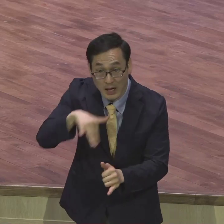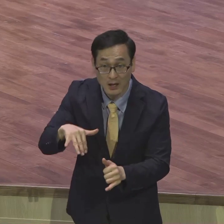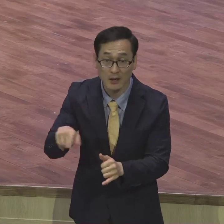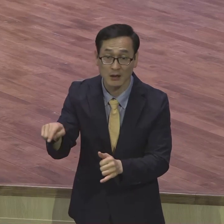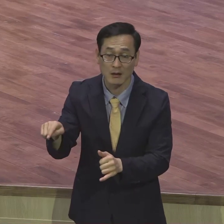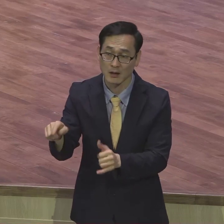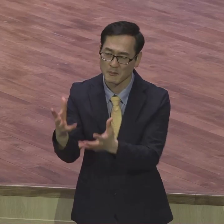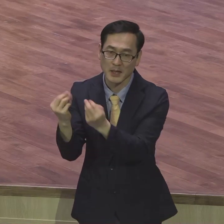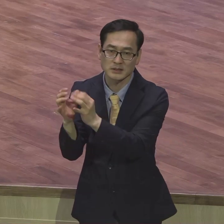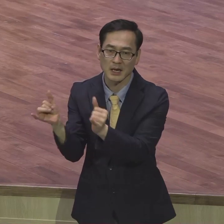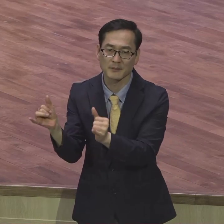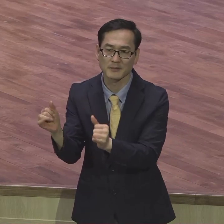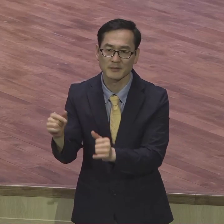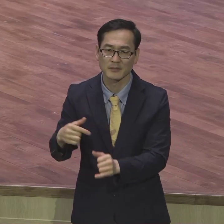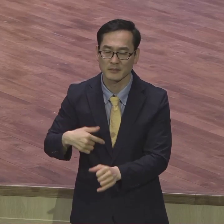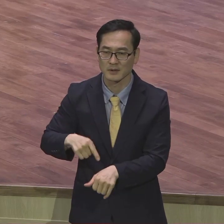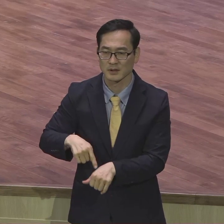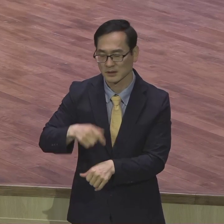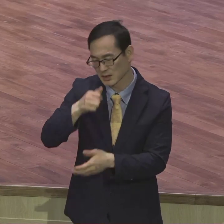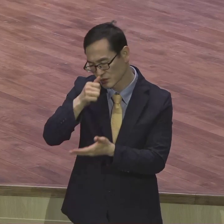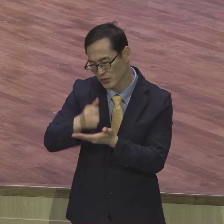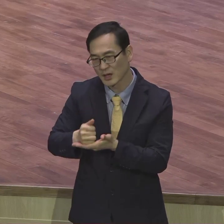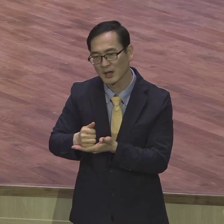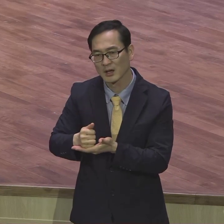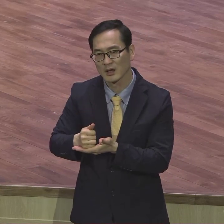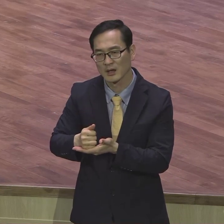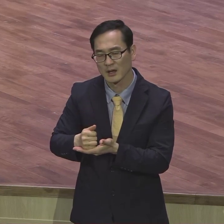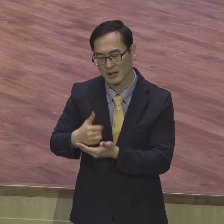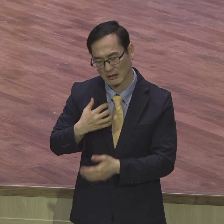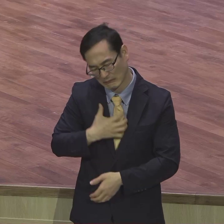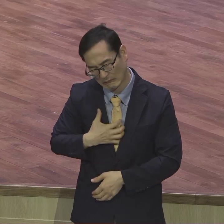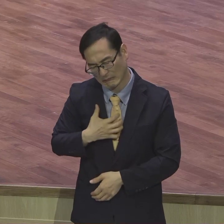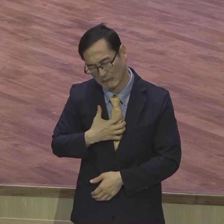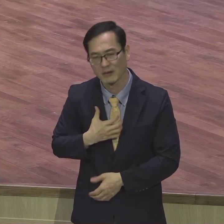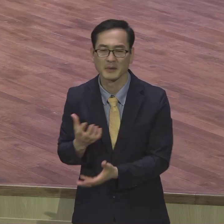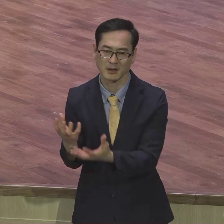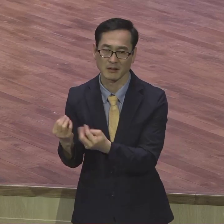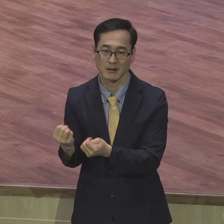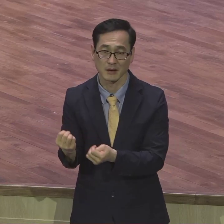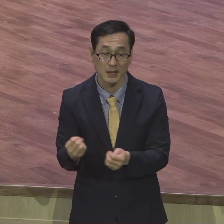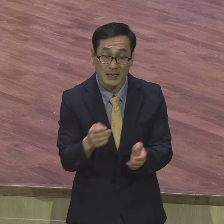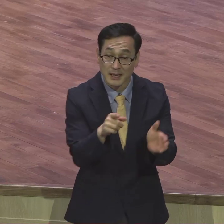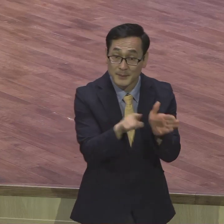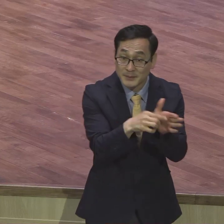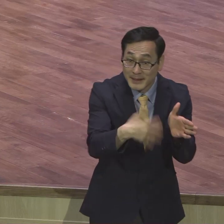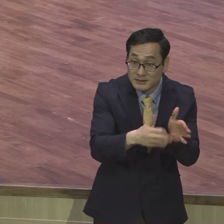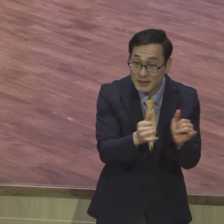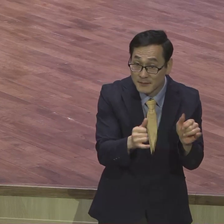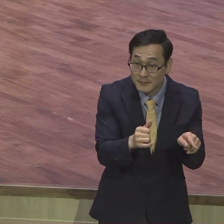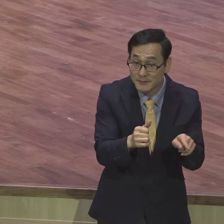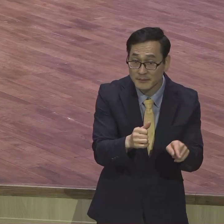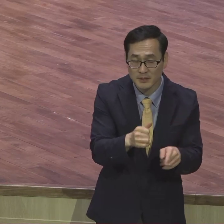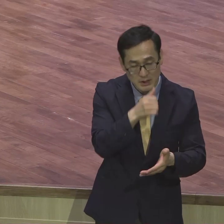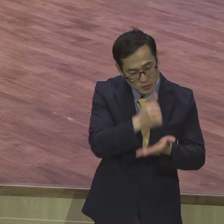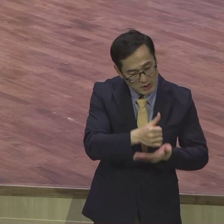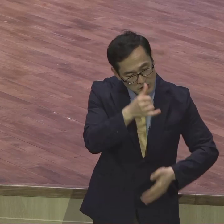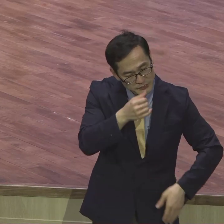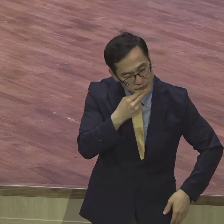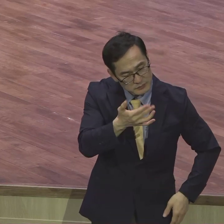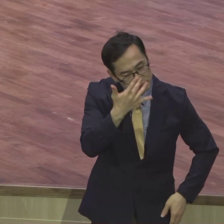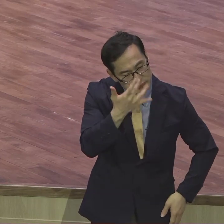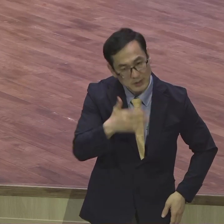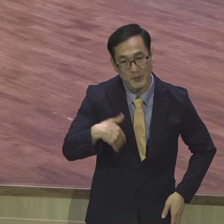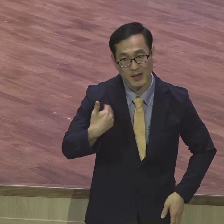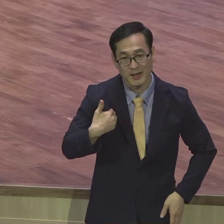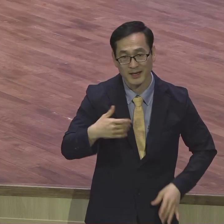불신자는 죄인지 안지도 몰라. 불신자는 죄를 지어도 죄인지 죄 아닌지 몰라. 저 태국 사람들